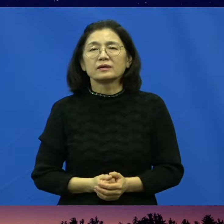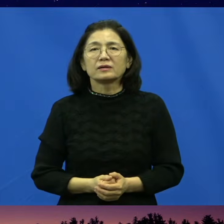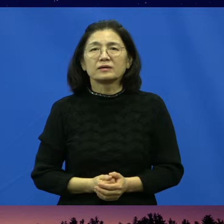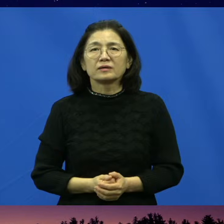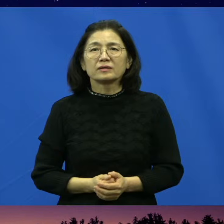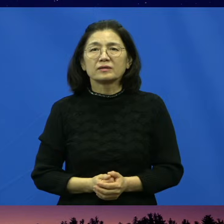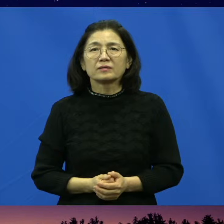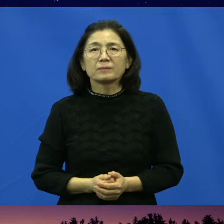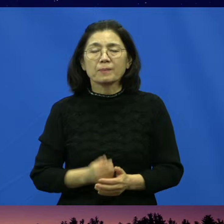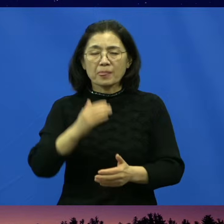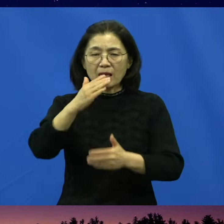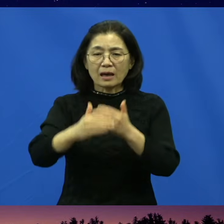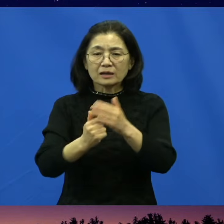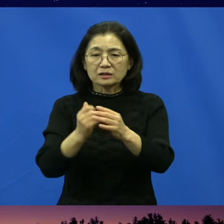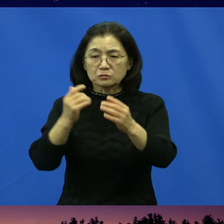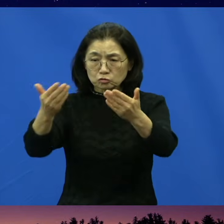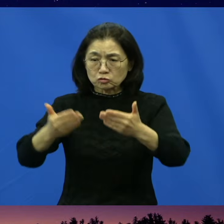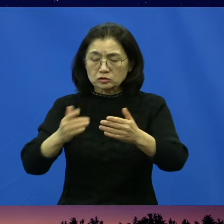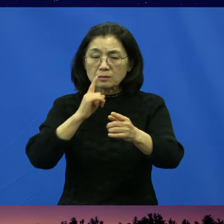또 변화되게 되죠.